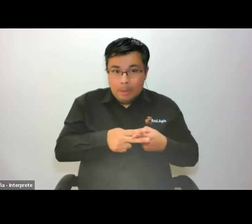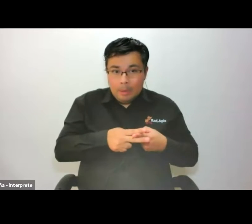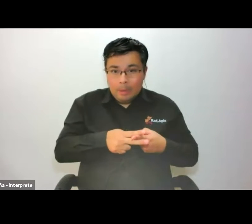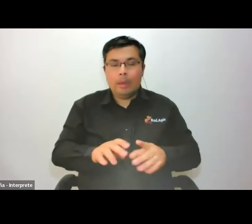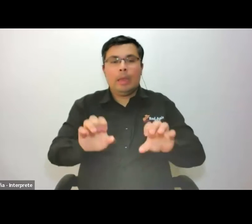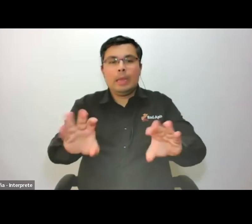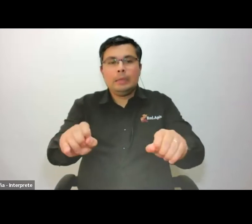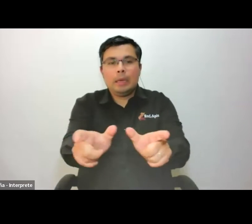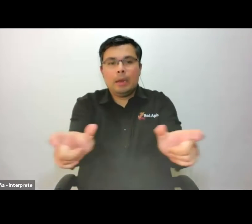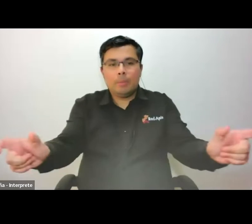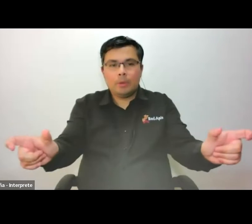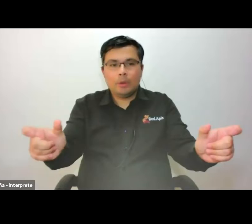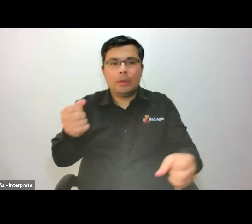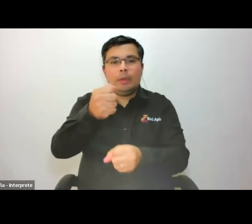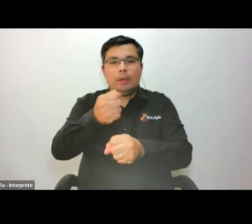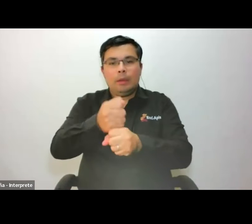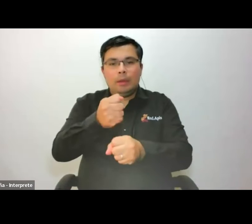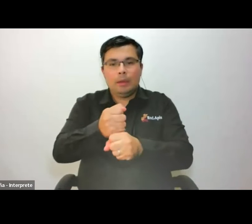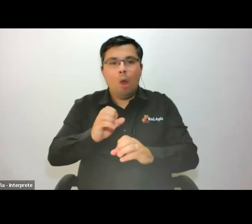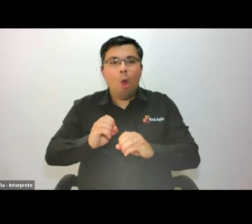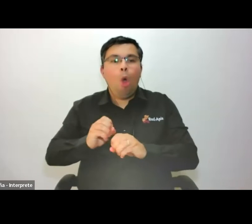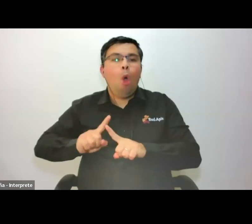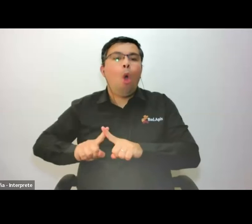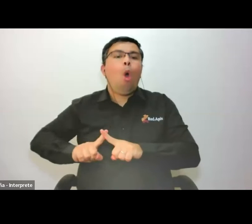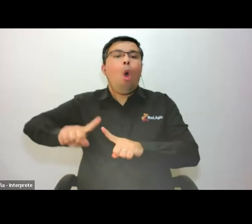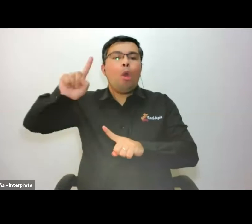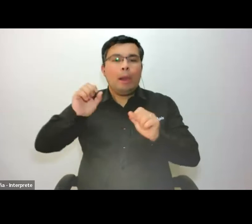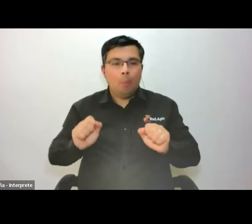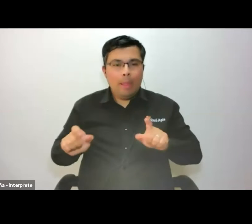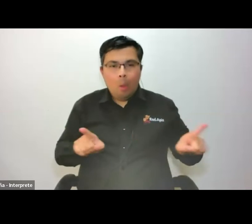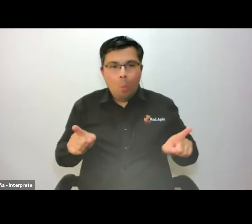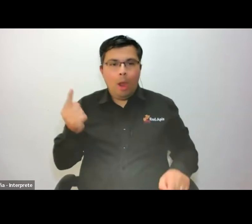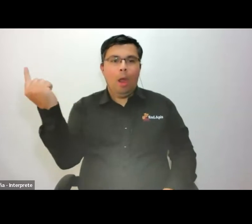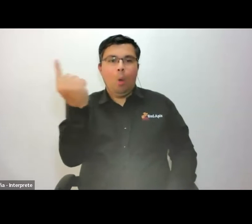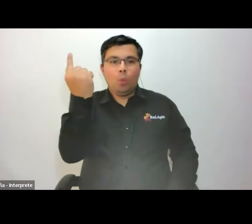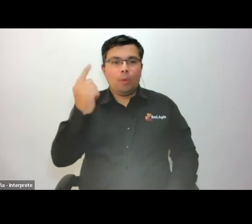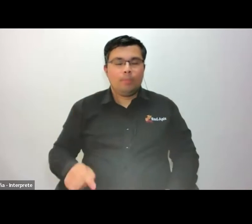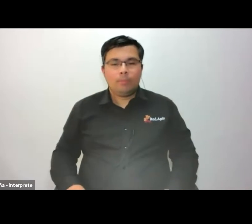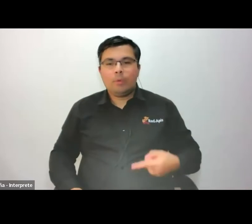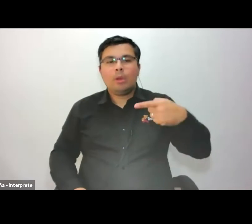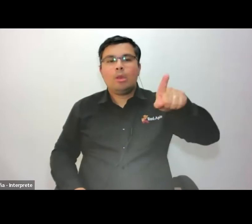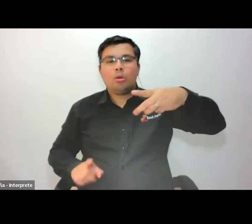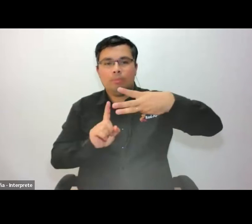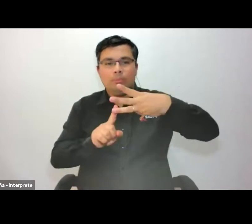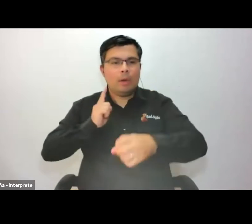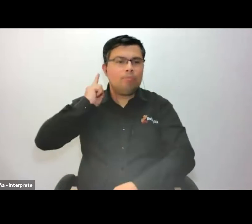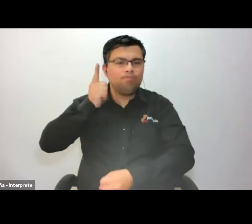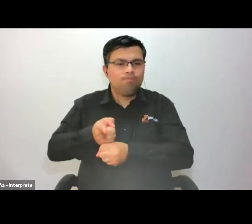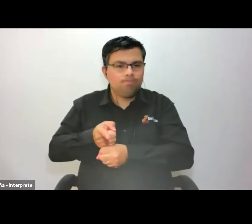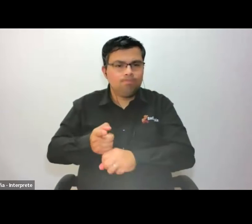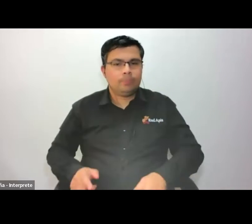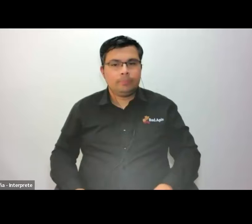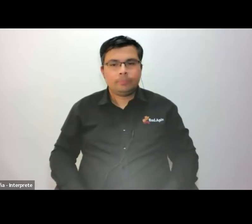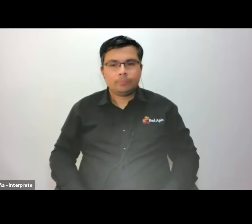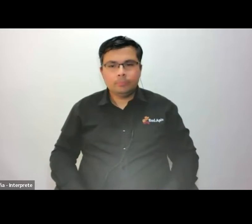propio, que puedan gestionar autónomamente. Y finalmente, la otra obligación específica que